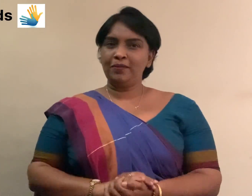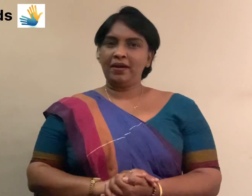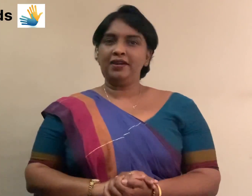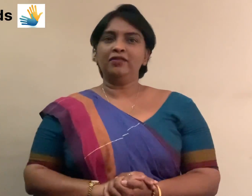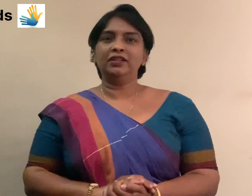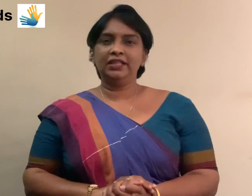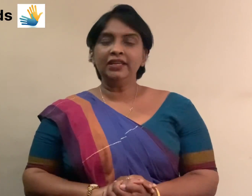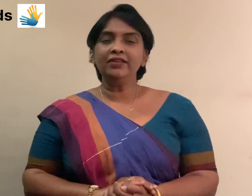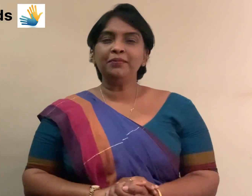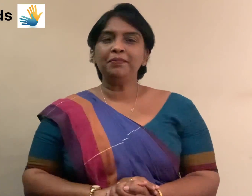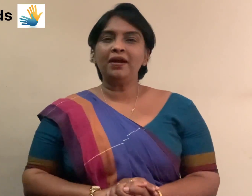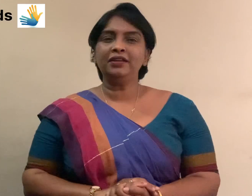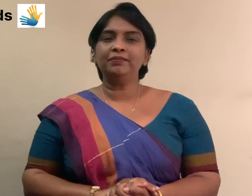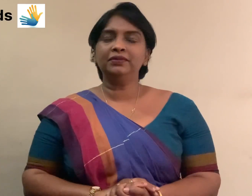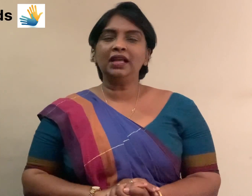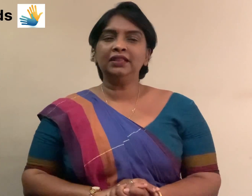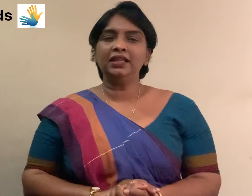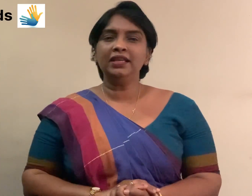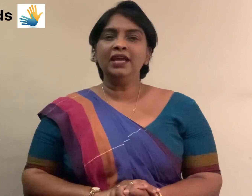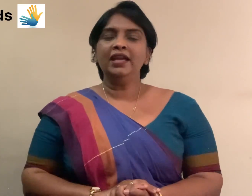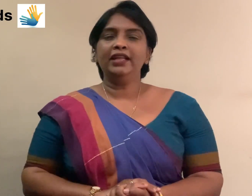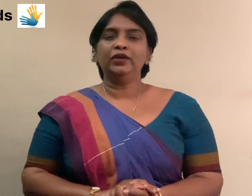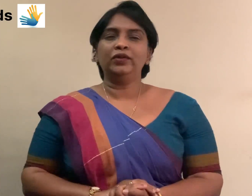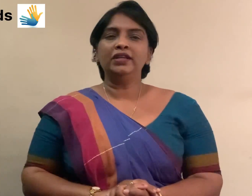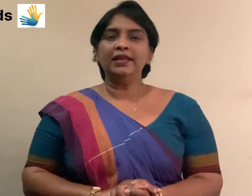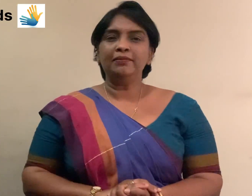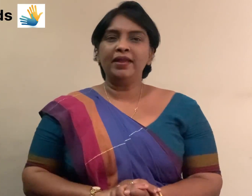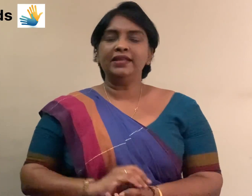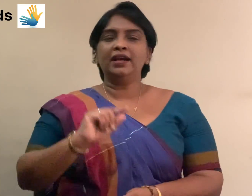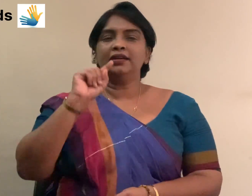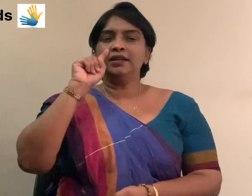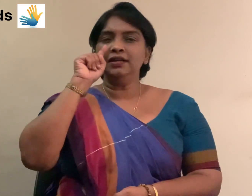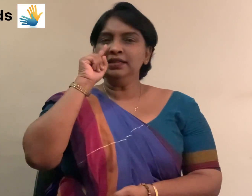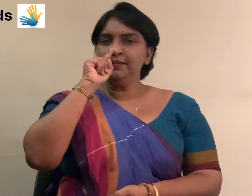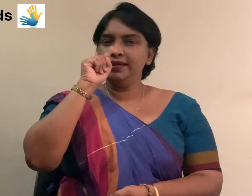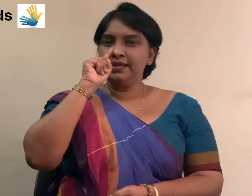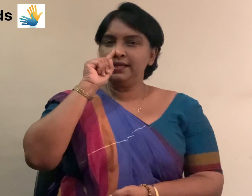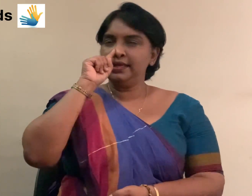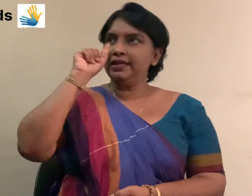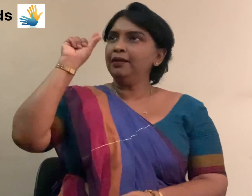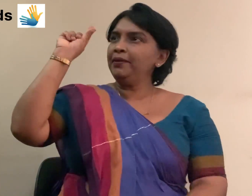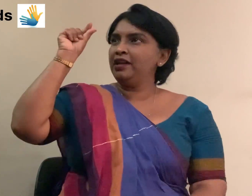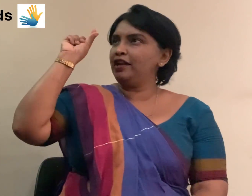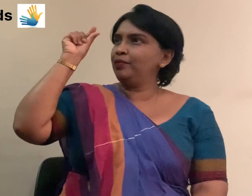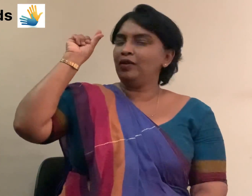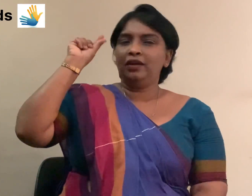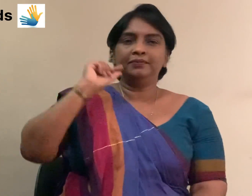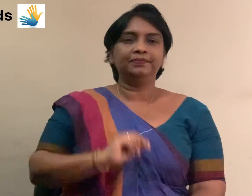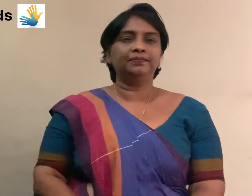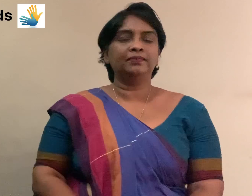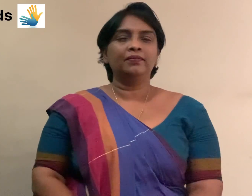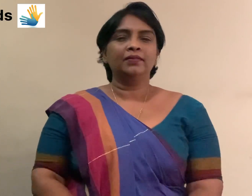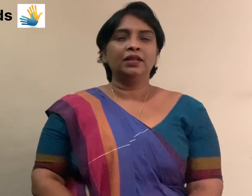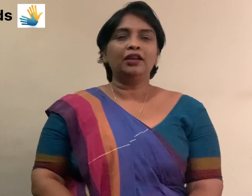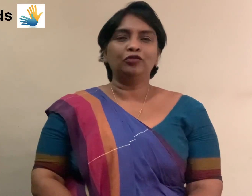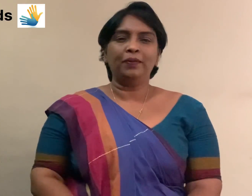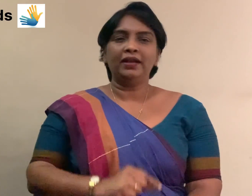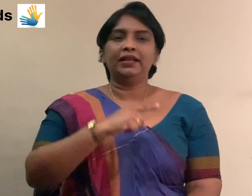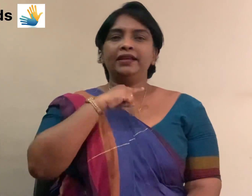පාඩම් වල තියෙනවනේ අපි පාට ගත්තනේ. එතකොට නිල් මැණිකක් නම් මේක නිල් කියලා පෙන්වන්න පුළුවන්. රතු පාටයි නම්